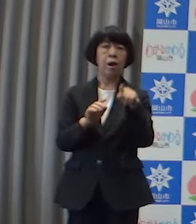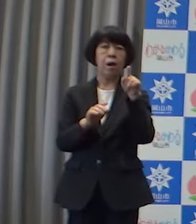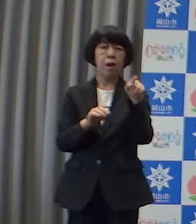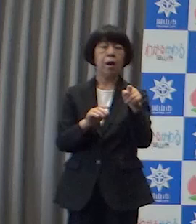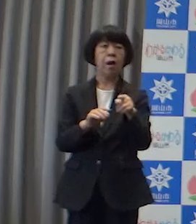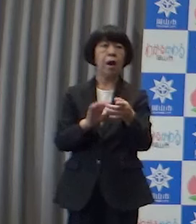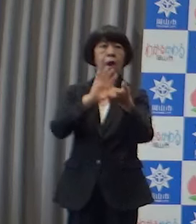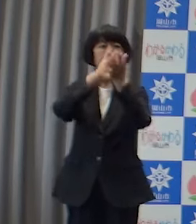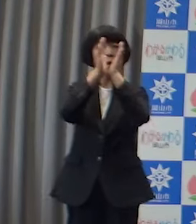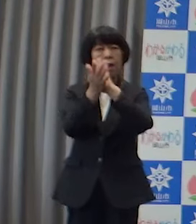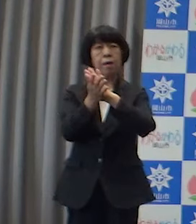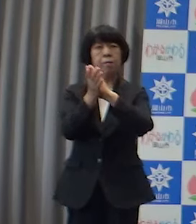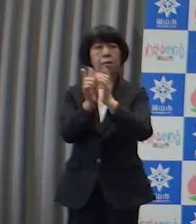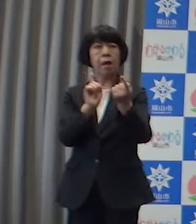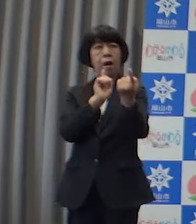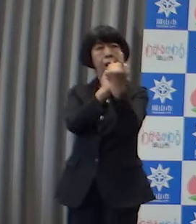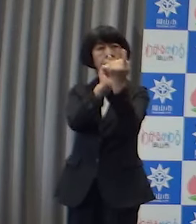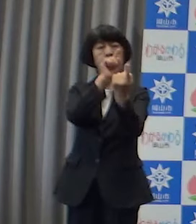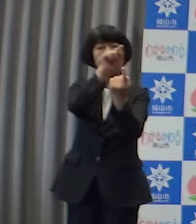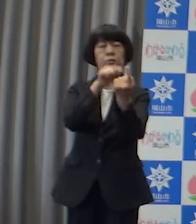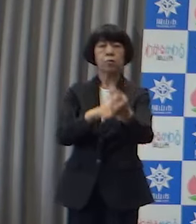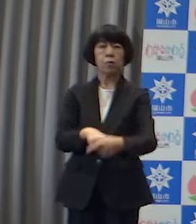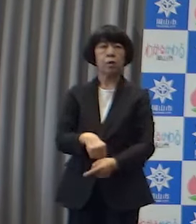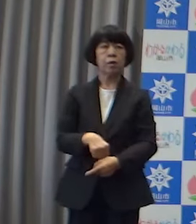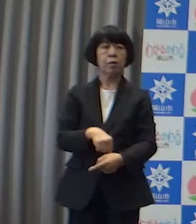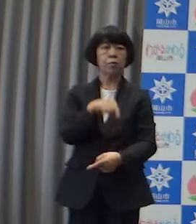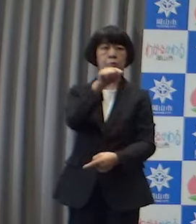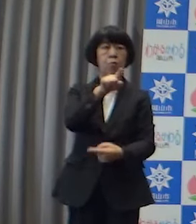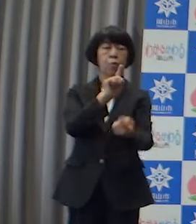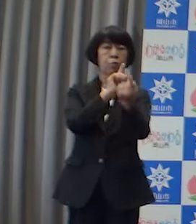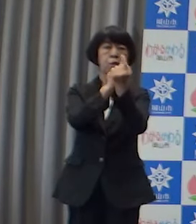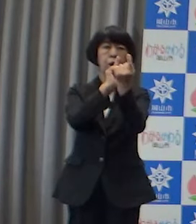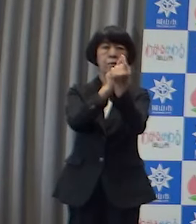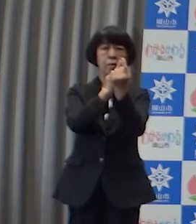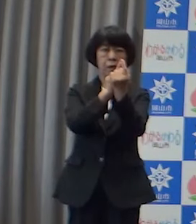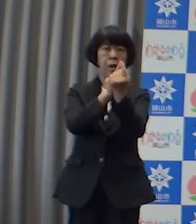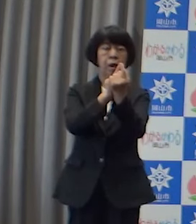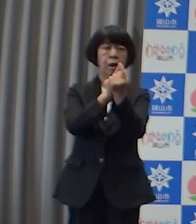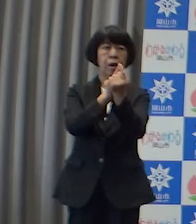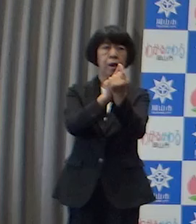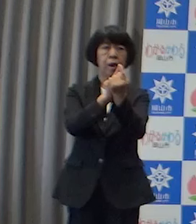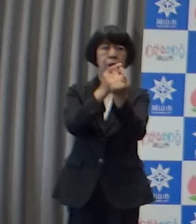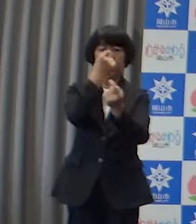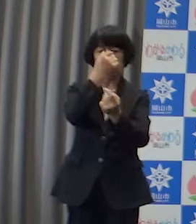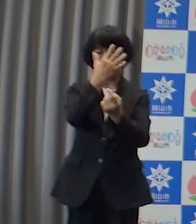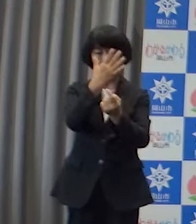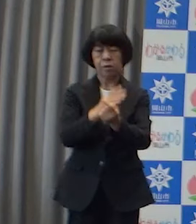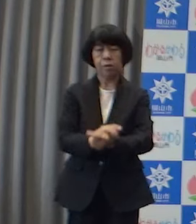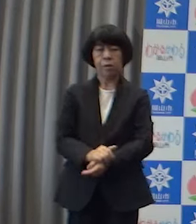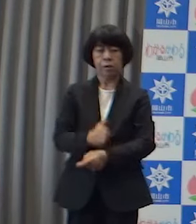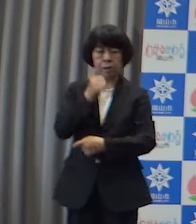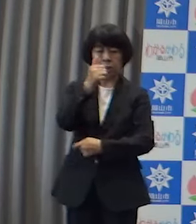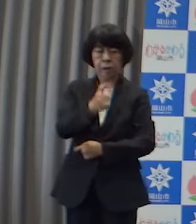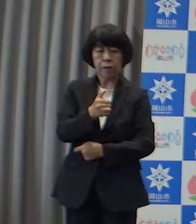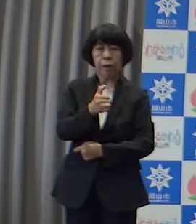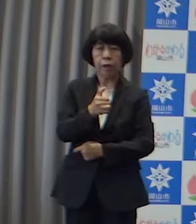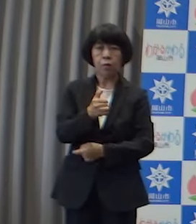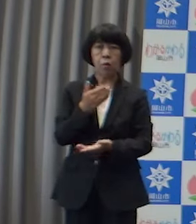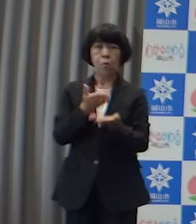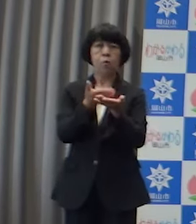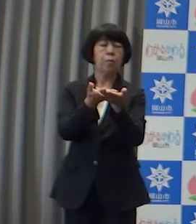めてたんでしょうか。 私は謝罪ということは一言も申し上げており